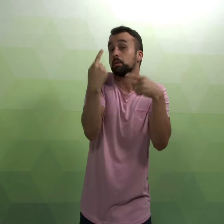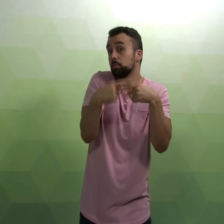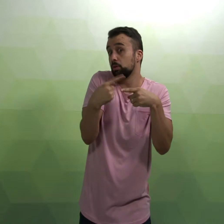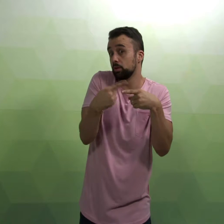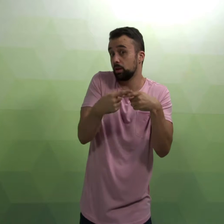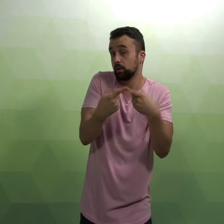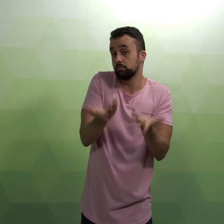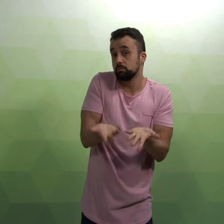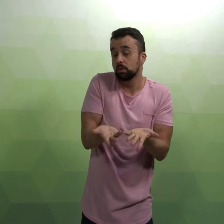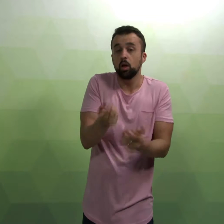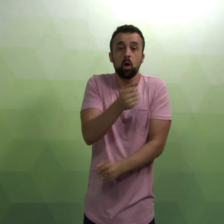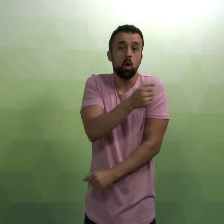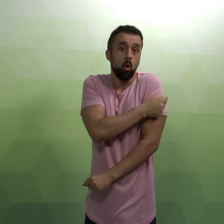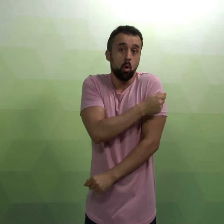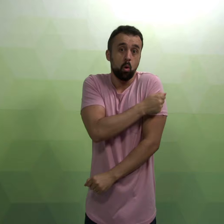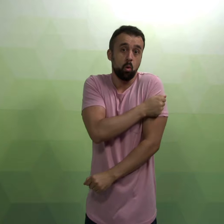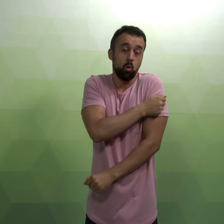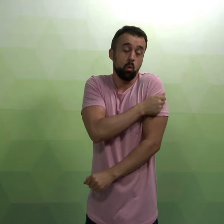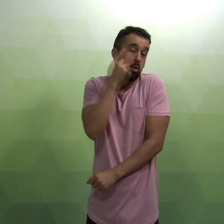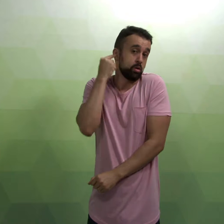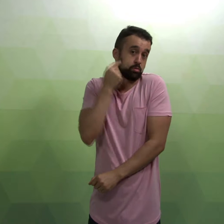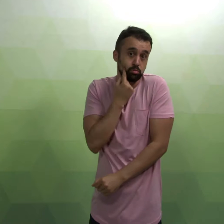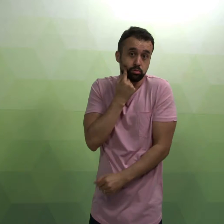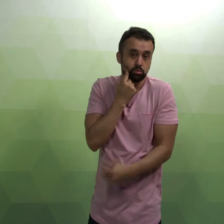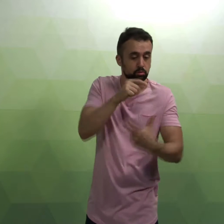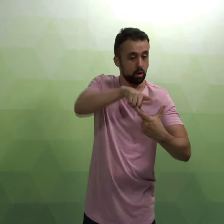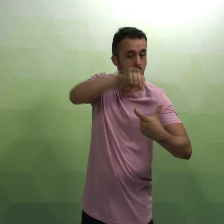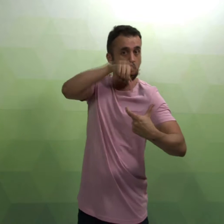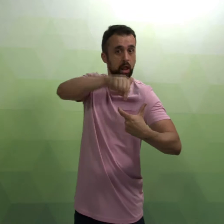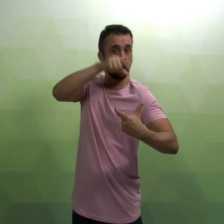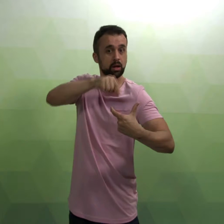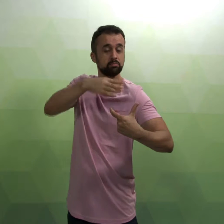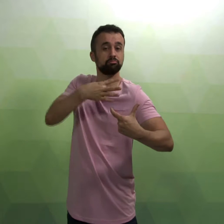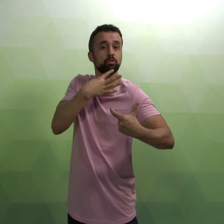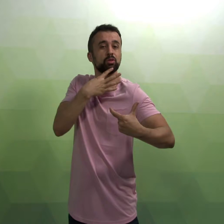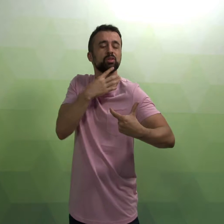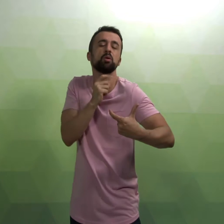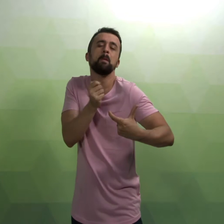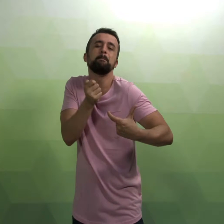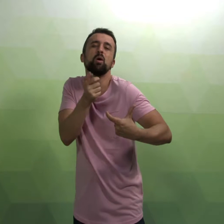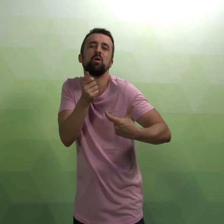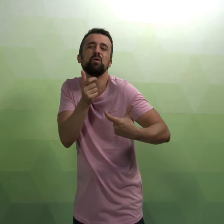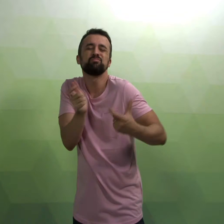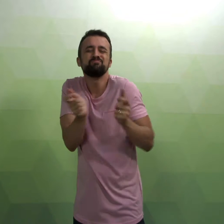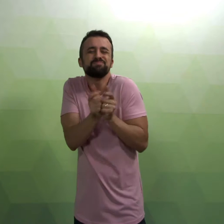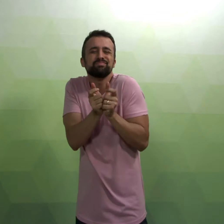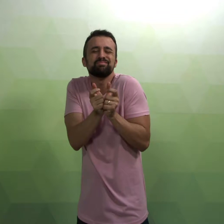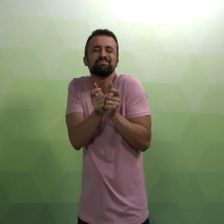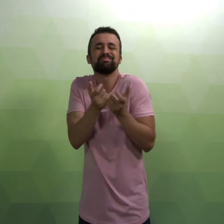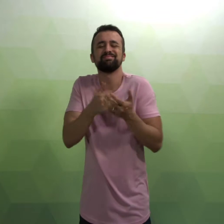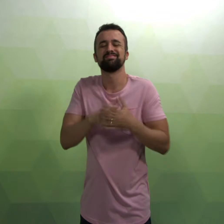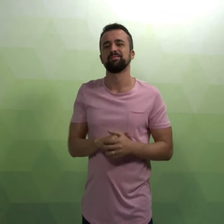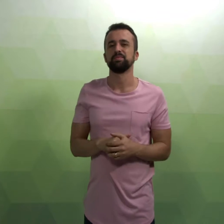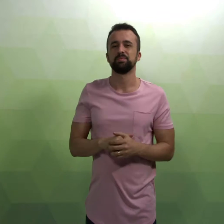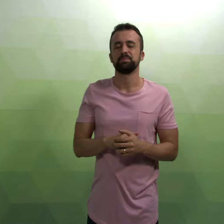frases curtas, porque o conhecimento do léxico do português é reduzido.